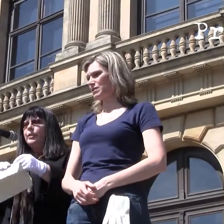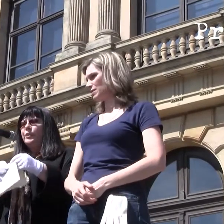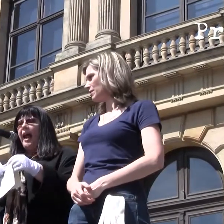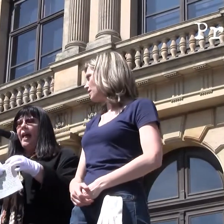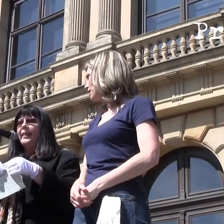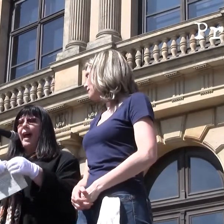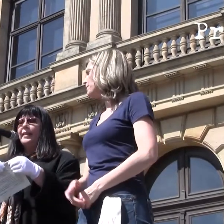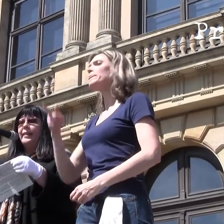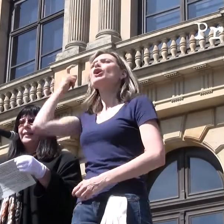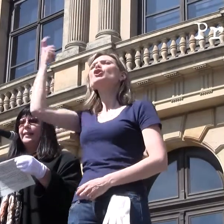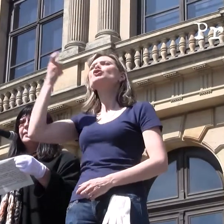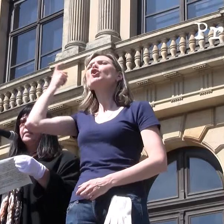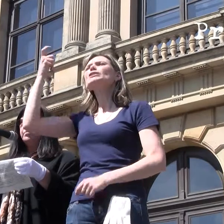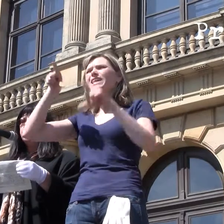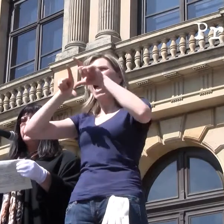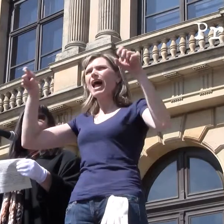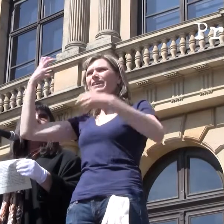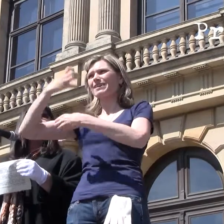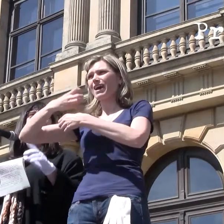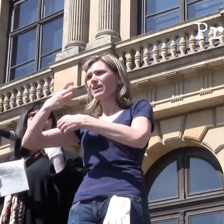Některé sociální karty,